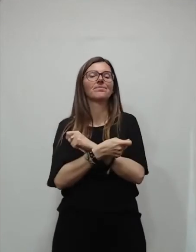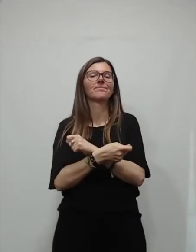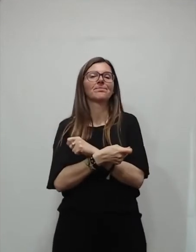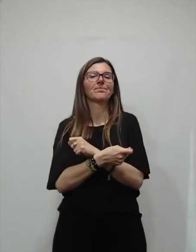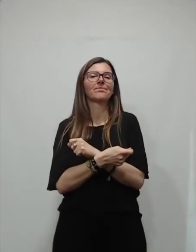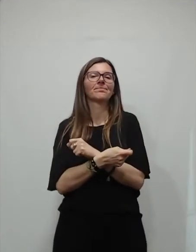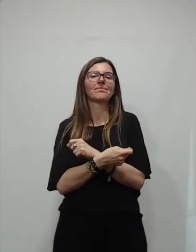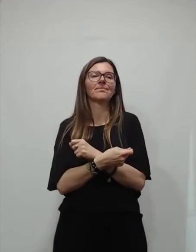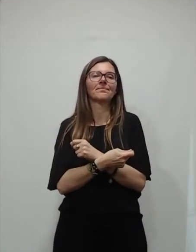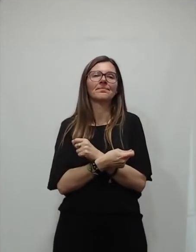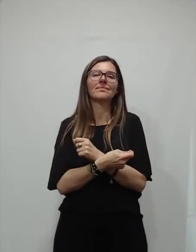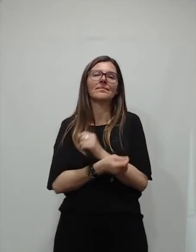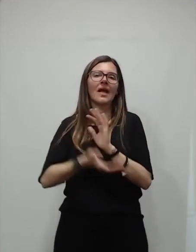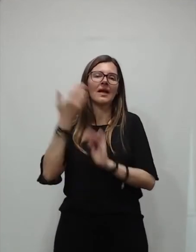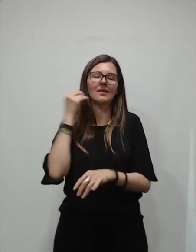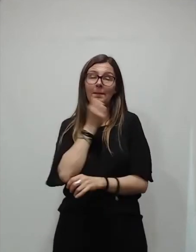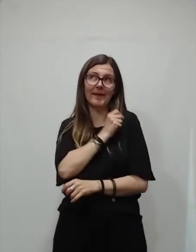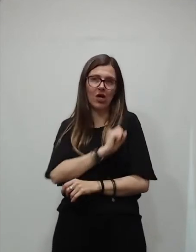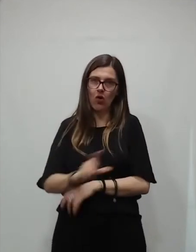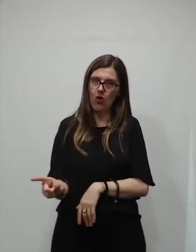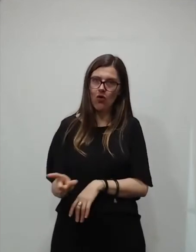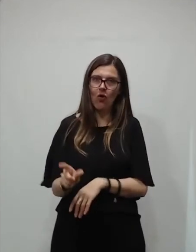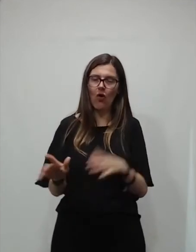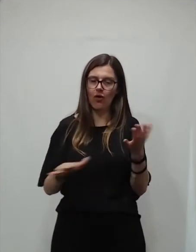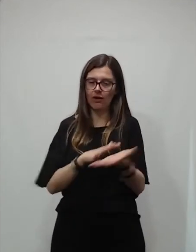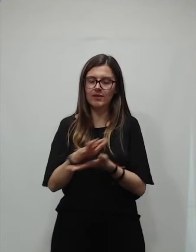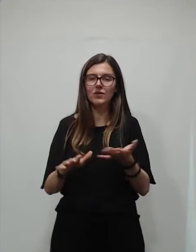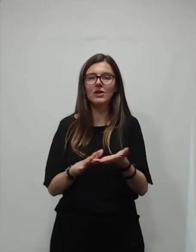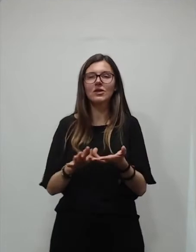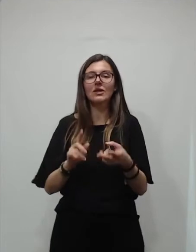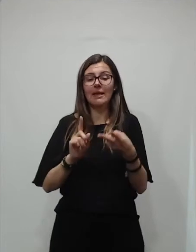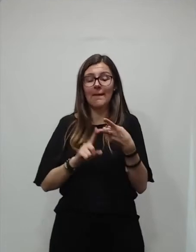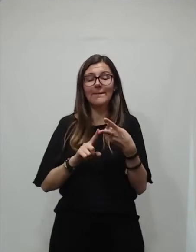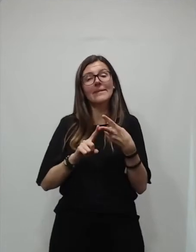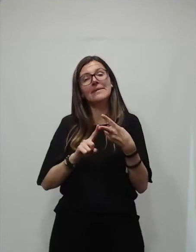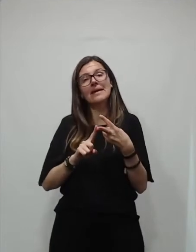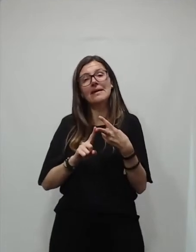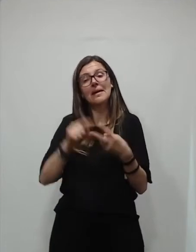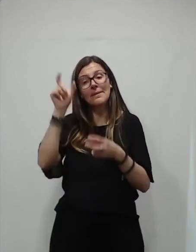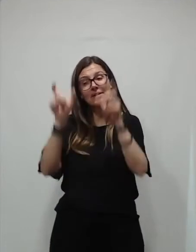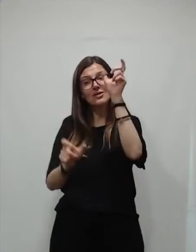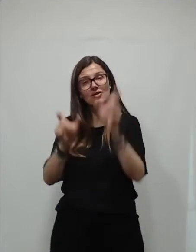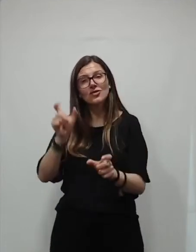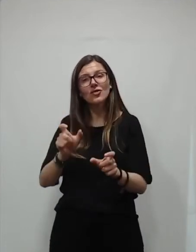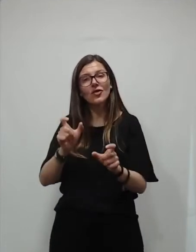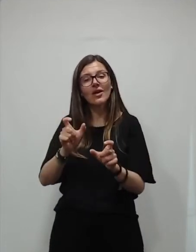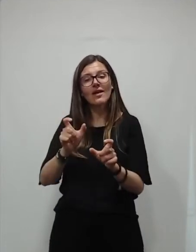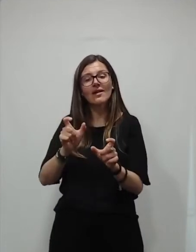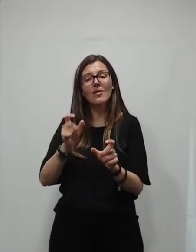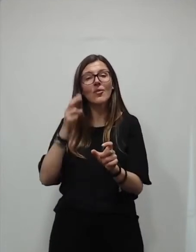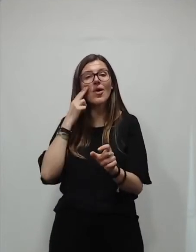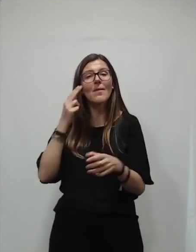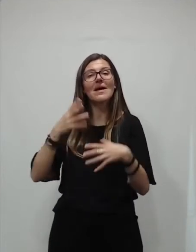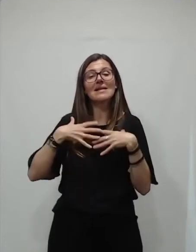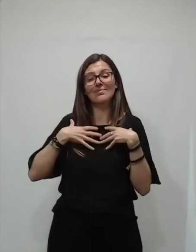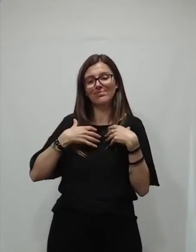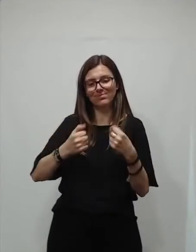tenían otros conceptos de la salud mental. Y bueno, como para resolver el problema, entre comillas,